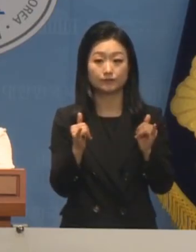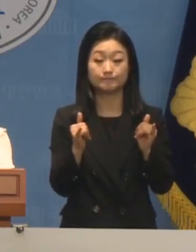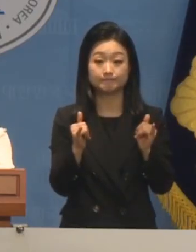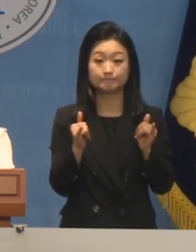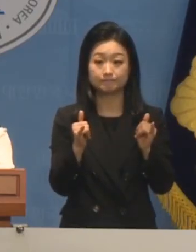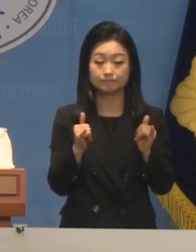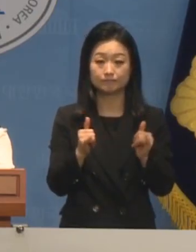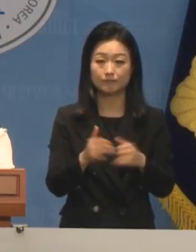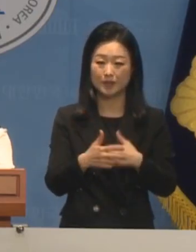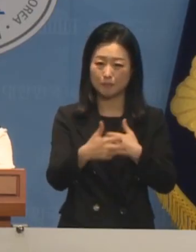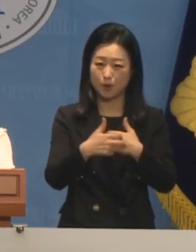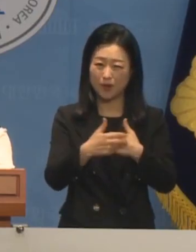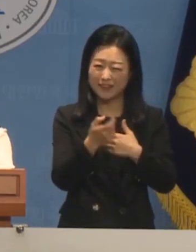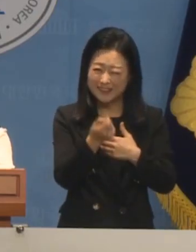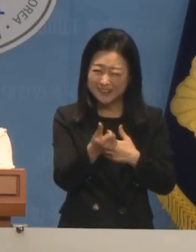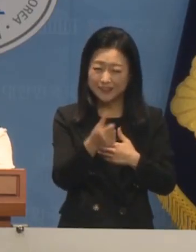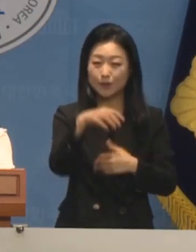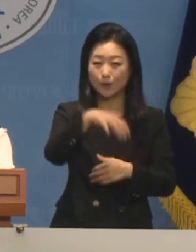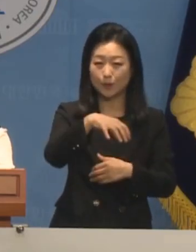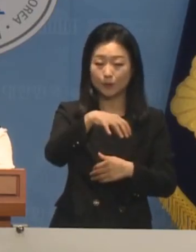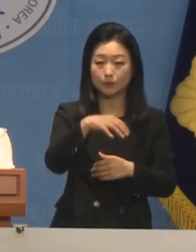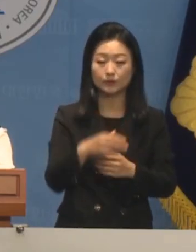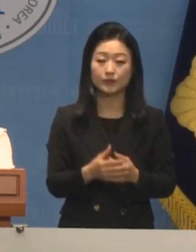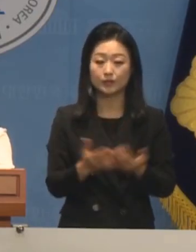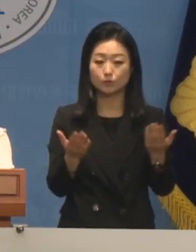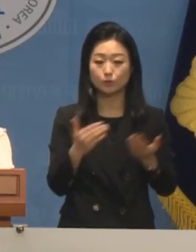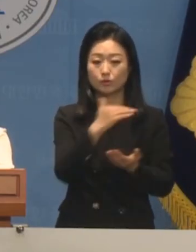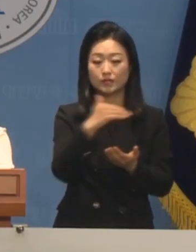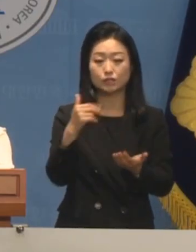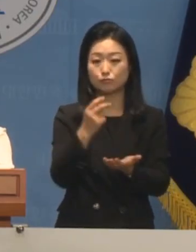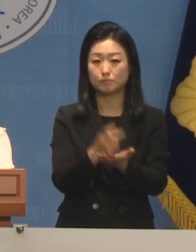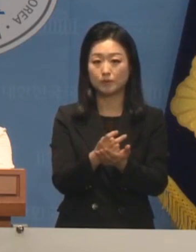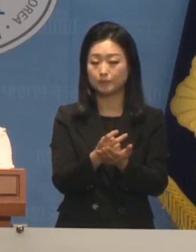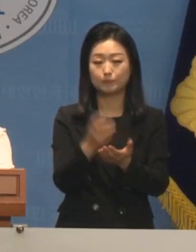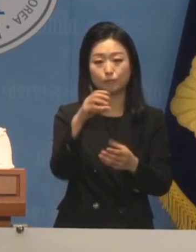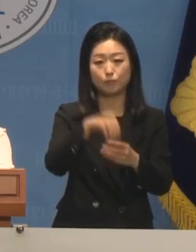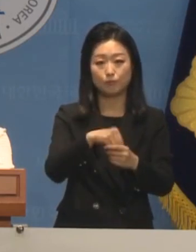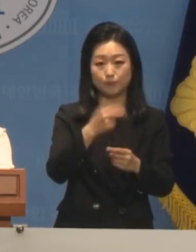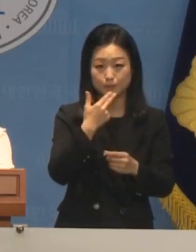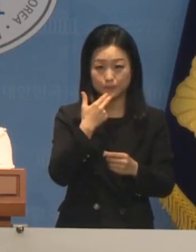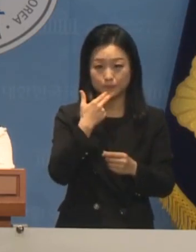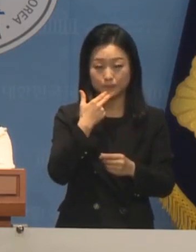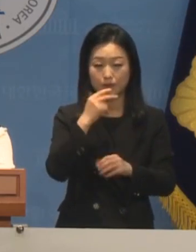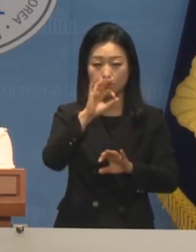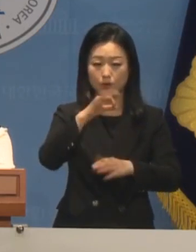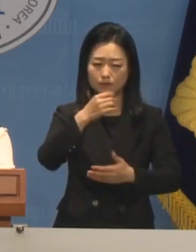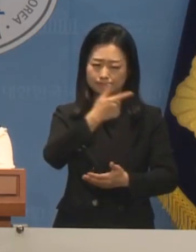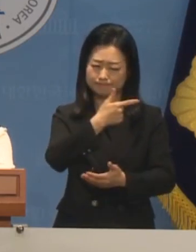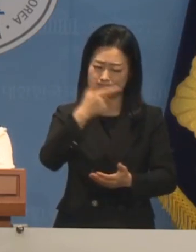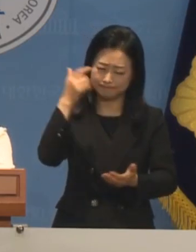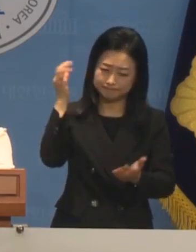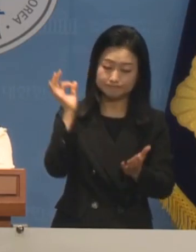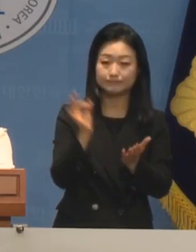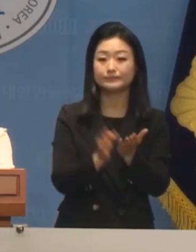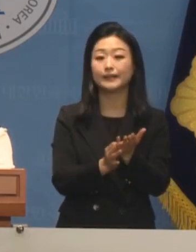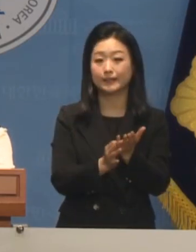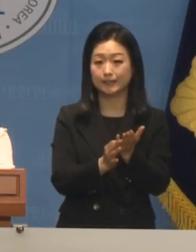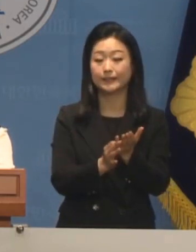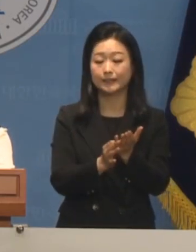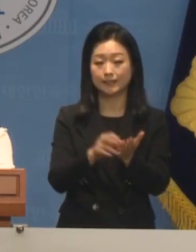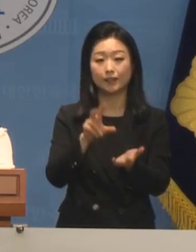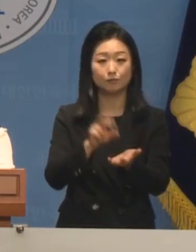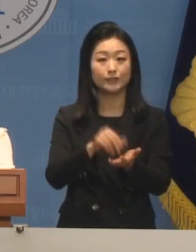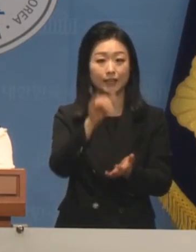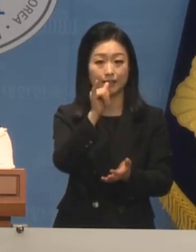의원은 노동 기본권의 사각 지대에 방치되어 있고 최저임금 수준에 저임금으로 심각한 수준에